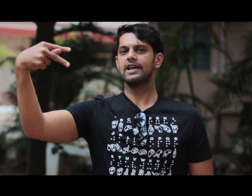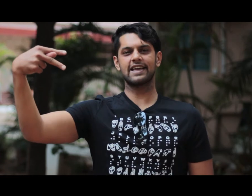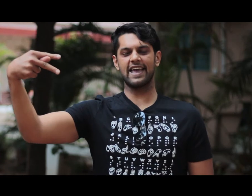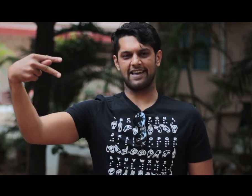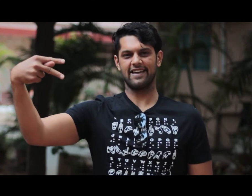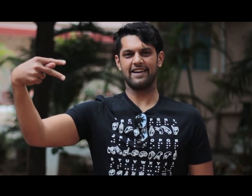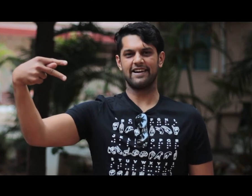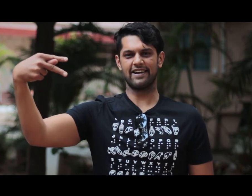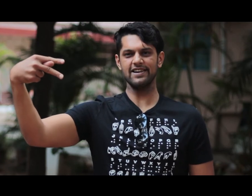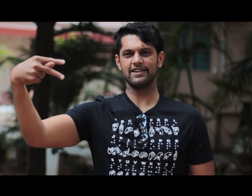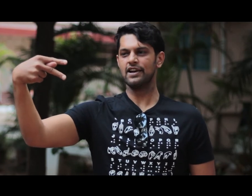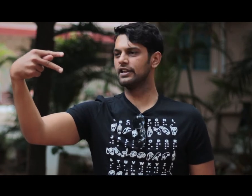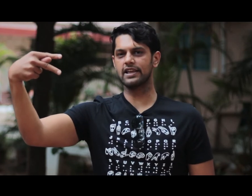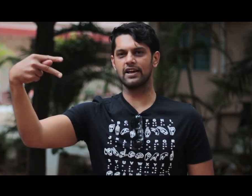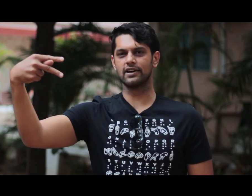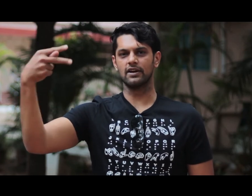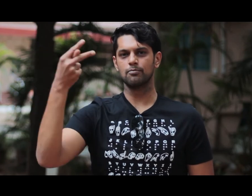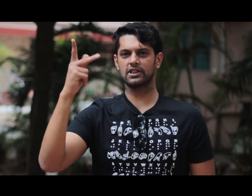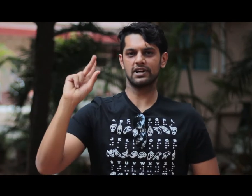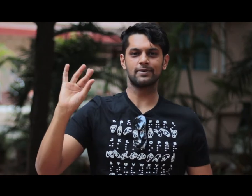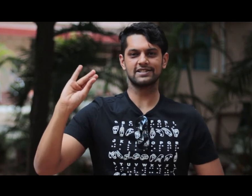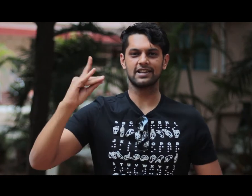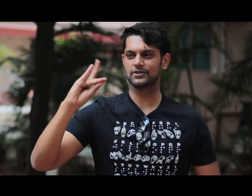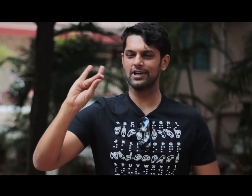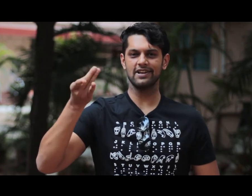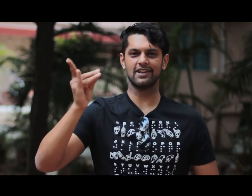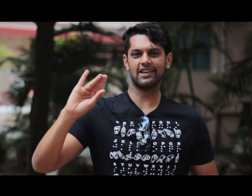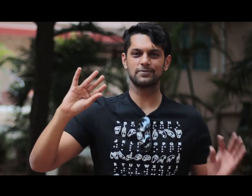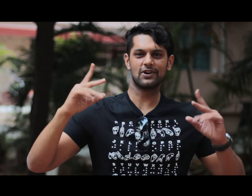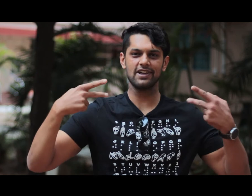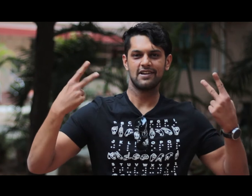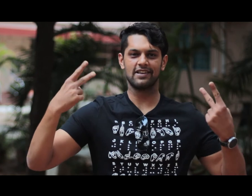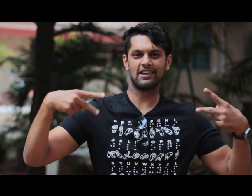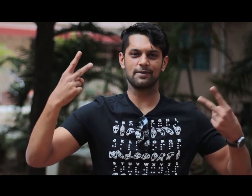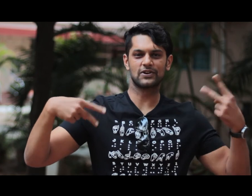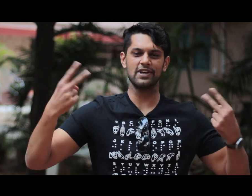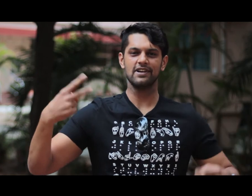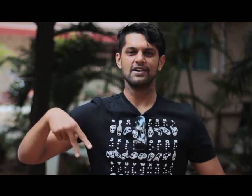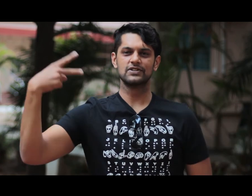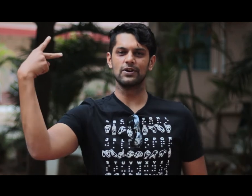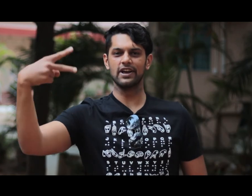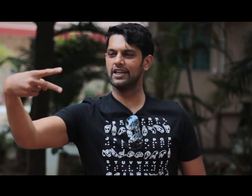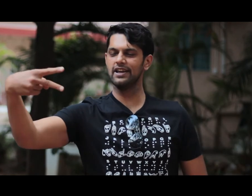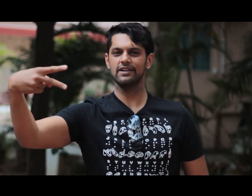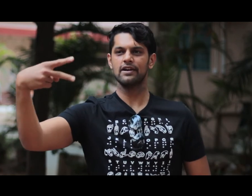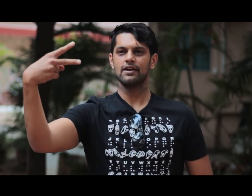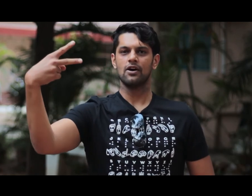K. Right? ಇದನ್ನ ಕೆ ಅಂತಾರೆ ಭರತನಾಟ್ಯಂ ಡ್ಯಾನ್ಸರ್ ನಪ್ಸ್ಕೊಳ್ಳಿ ಇದೆಲ್ಲ ನಪ್ಸ್ಕೊಳ್ಳಿ ಇದೆಲ್ಲ ನಪ್ಸ್ಕೊಳ್ಳಿ ಸೊ ಹಿಂಗೆ ಹಿಡೀರಿ